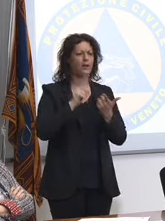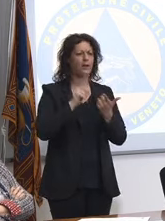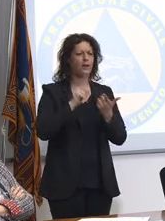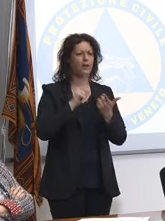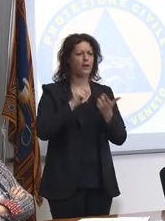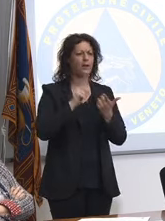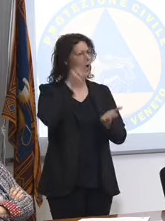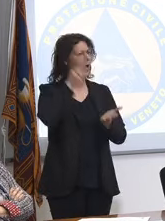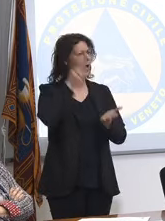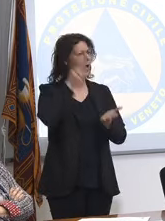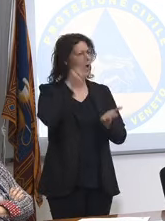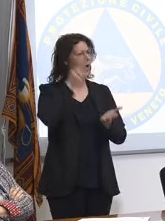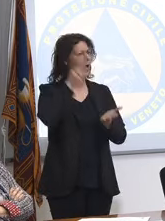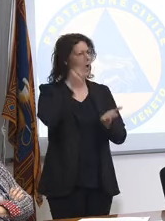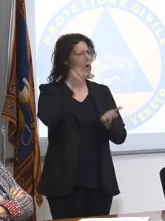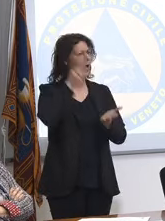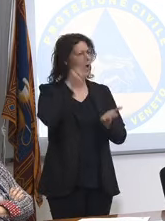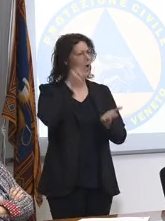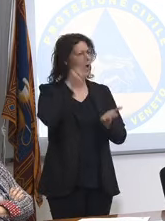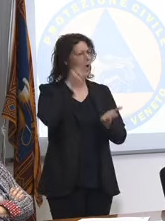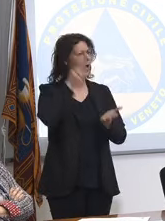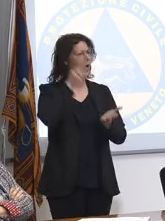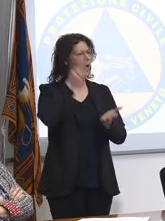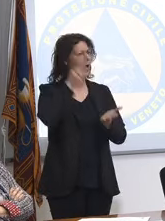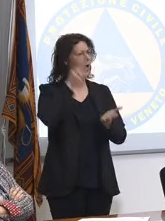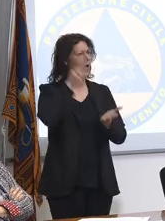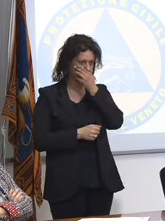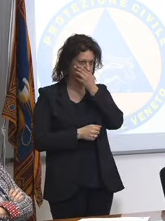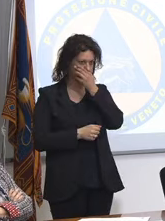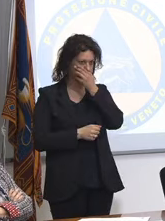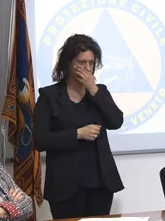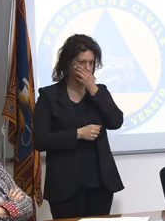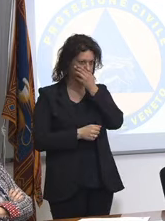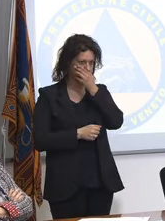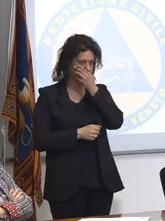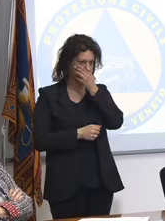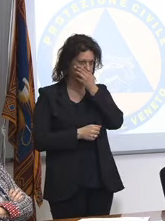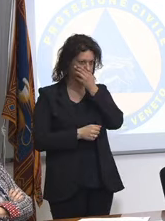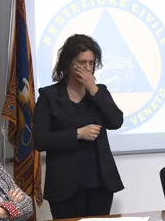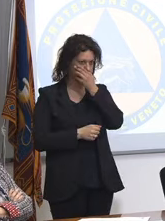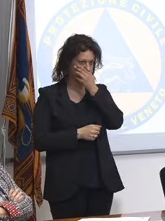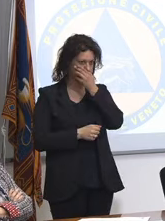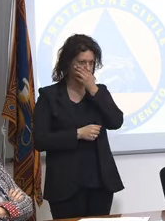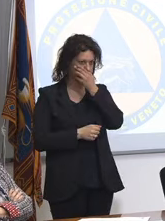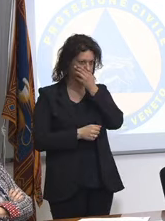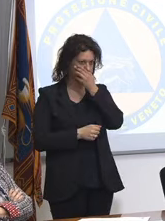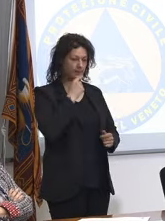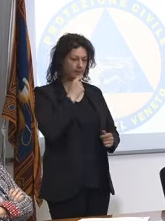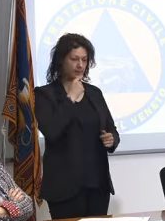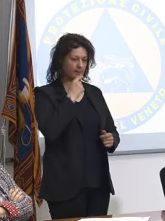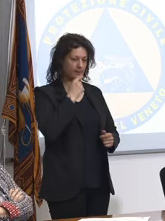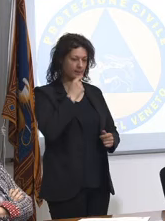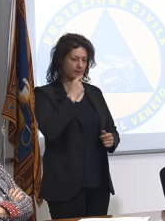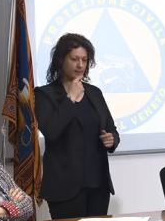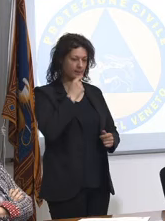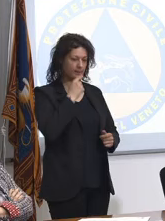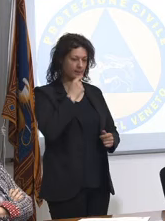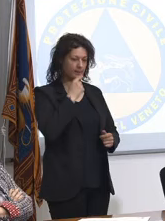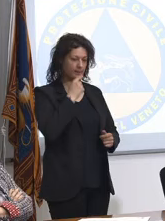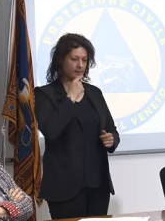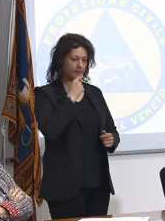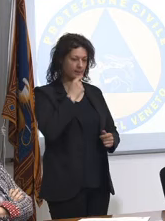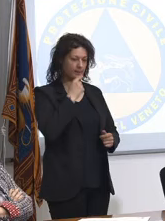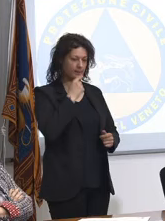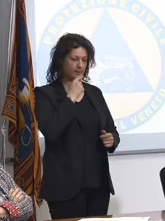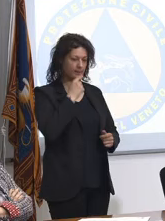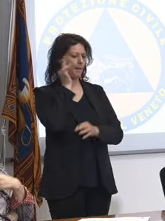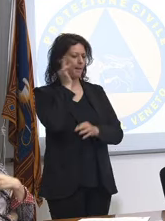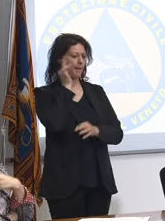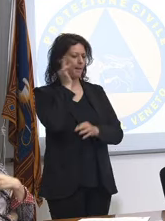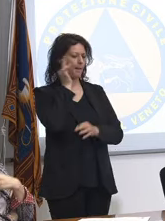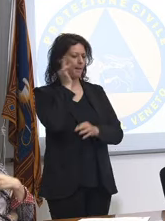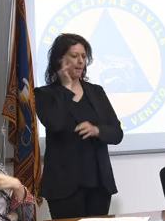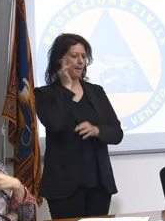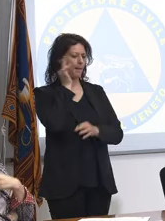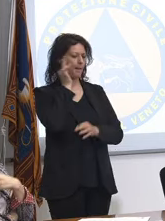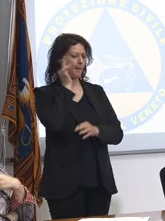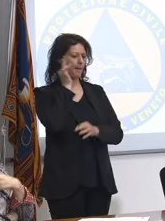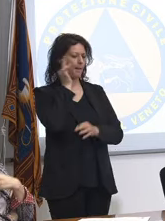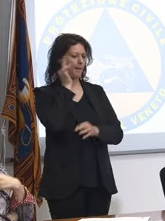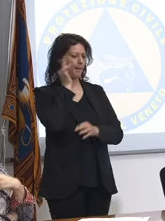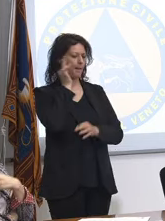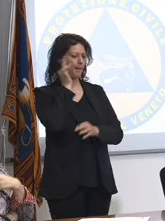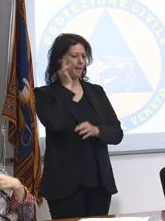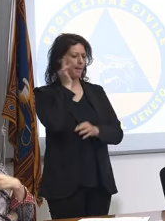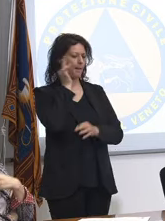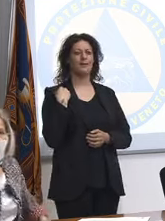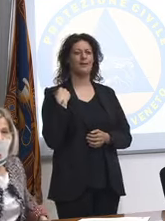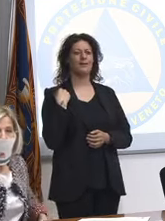Vabbè. Ho un'altra domanda invece che non riguarda le linee guida, ma riguarda la polemica sui tamponi. Ieri lei ha specificato un